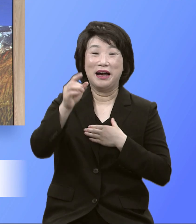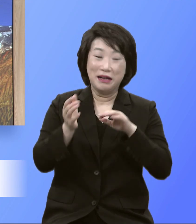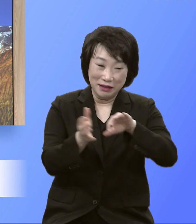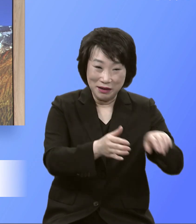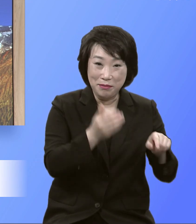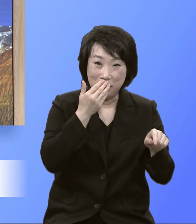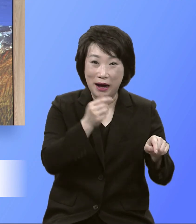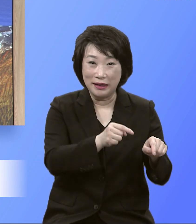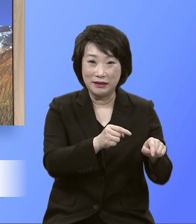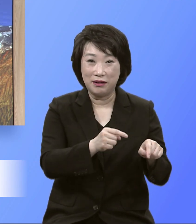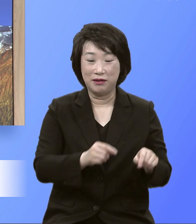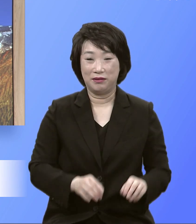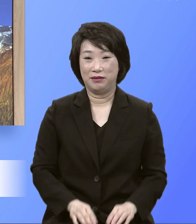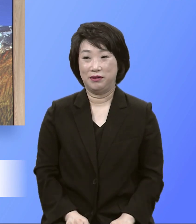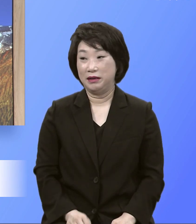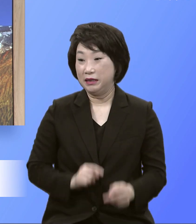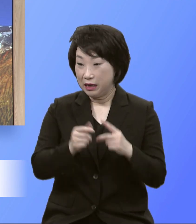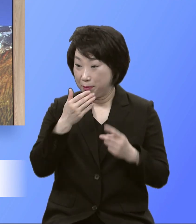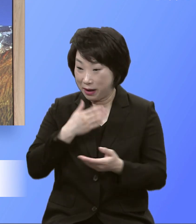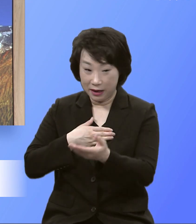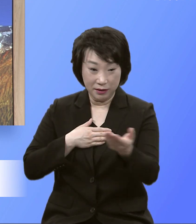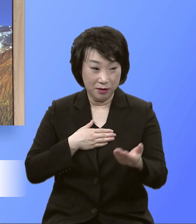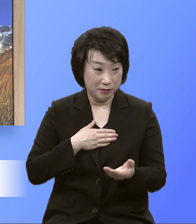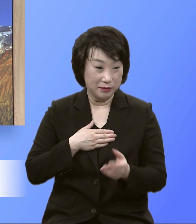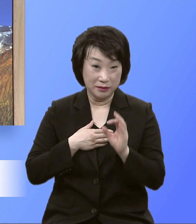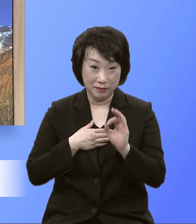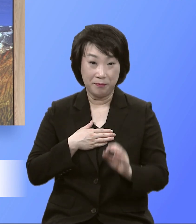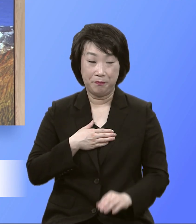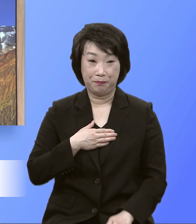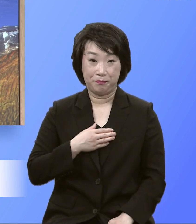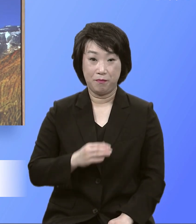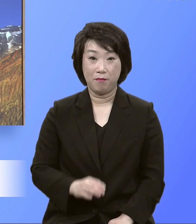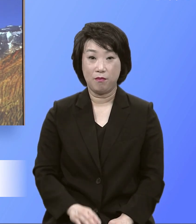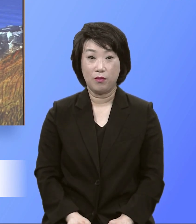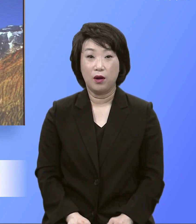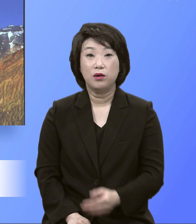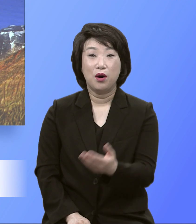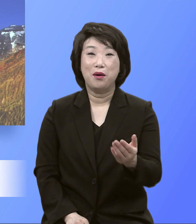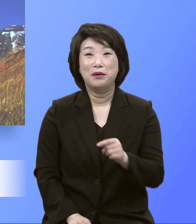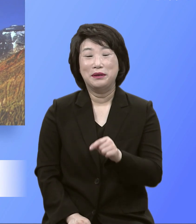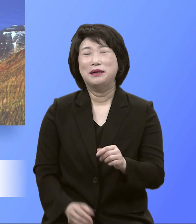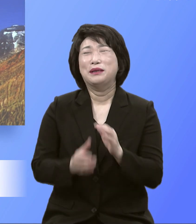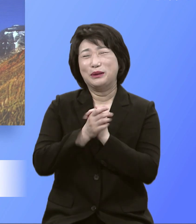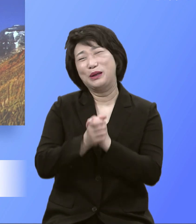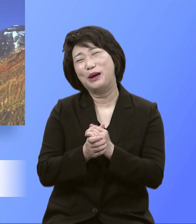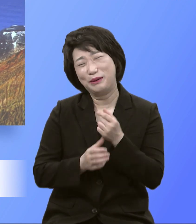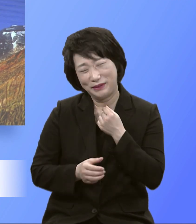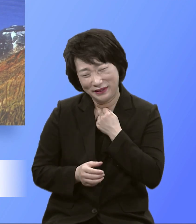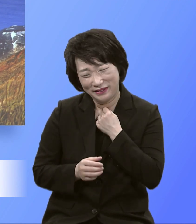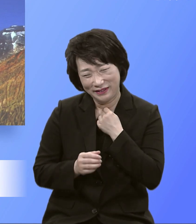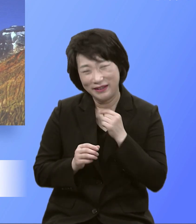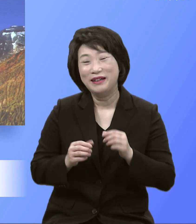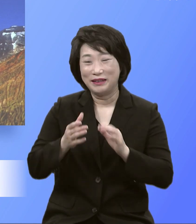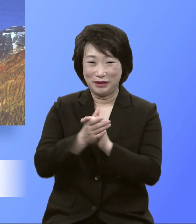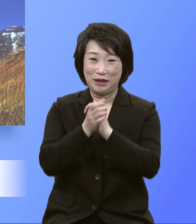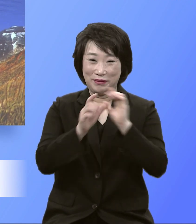수 있다. 이해가 됩니까? 그러면 얼마나 기도하고 살아야 되겠어요?